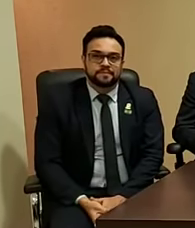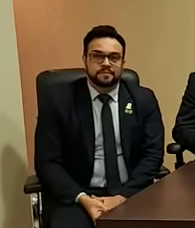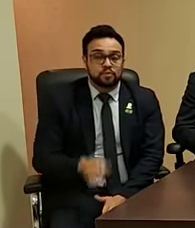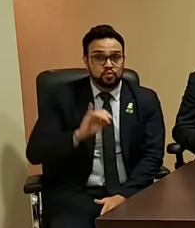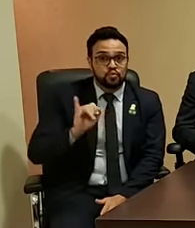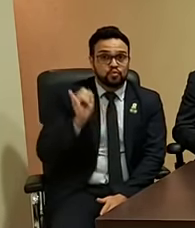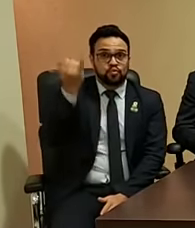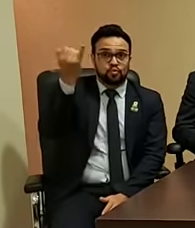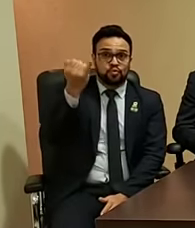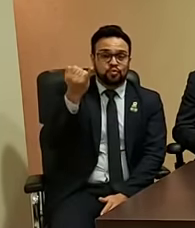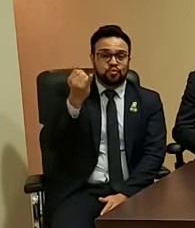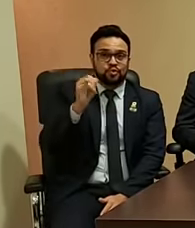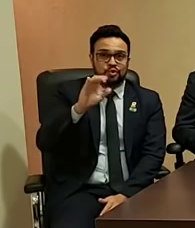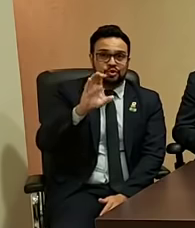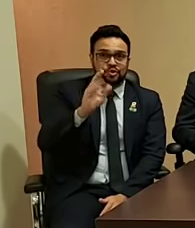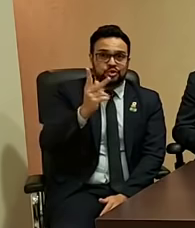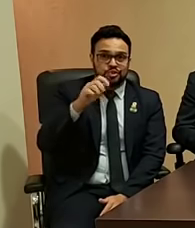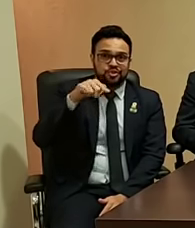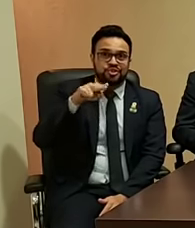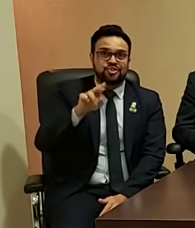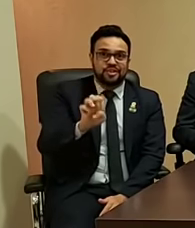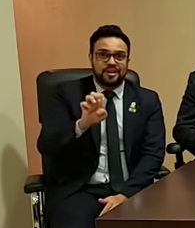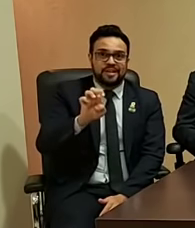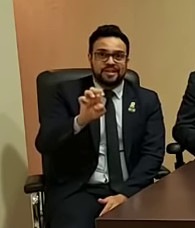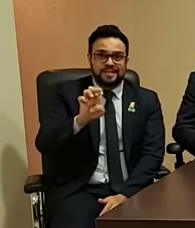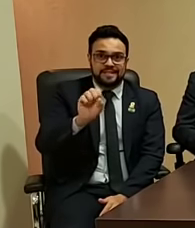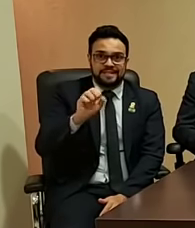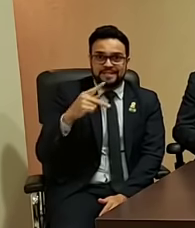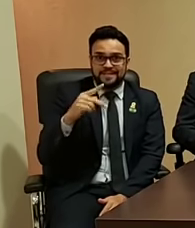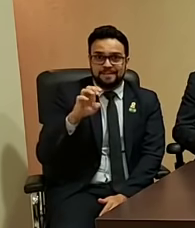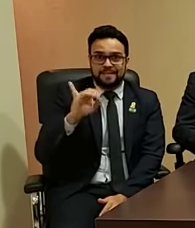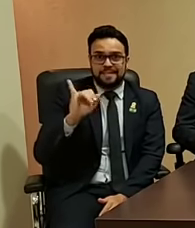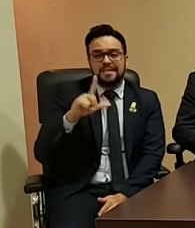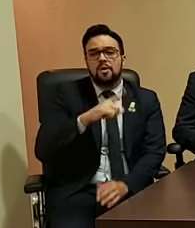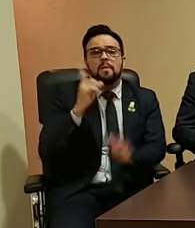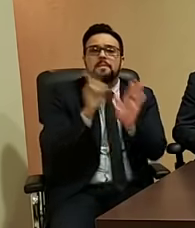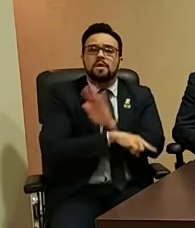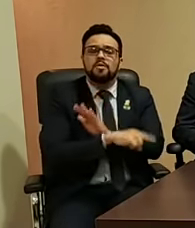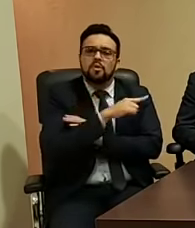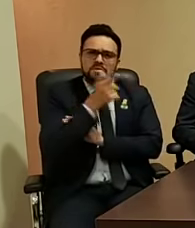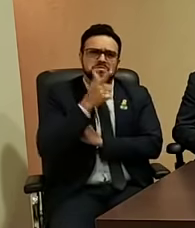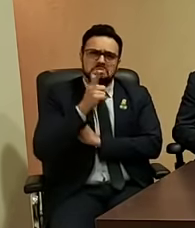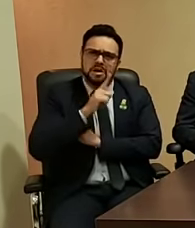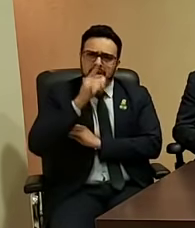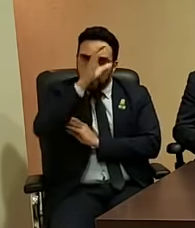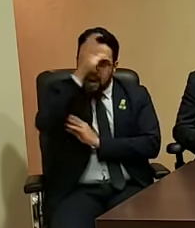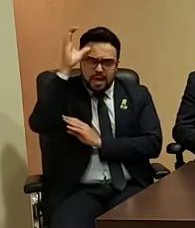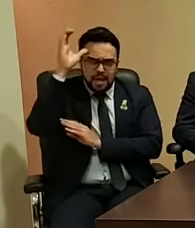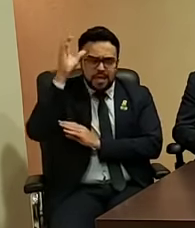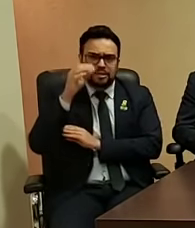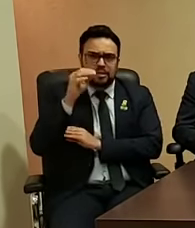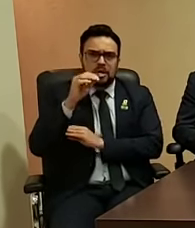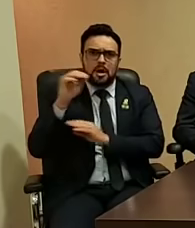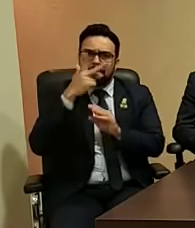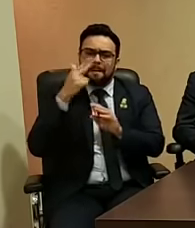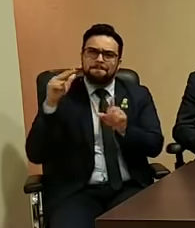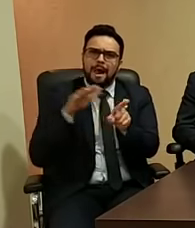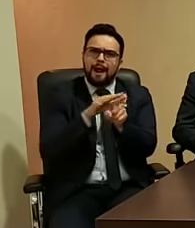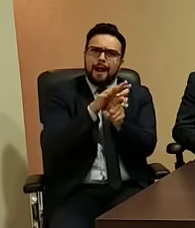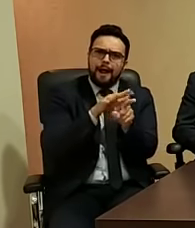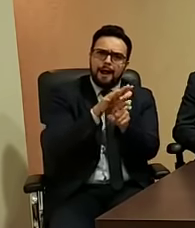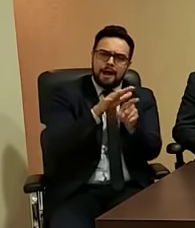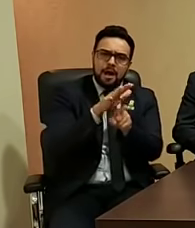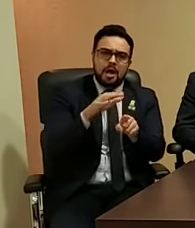o juros do cheque especial. Eu te pergunto, você está ganhando cliente em função dessa medida que vem tomando desde o começo do ano? Sim, nos